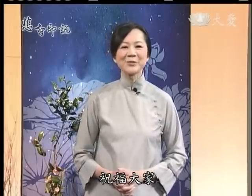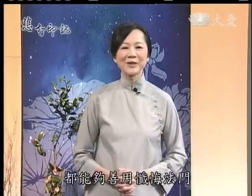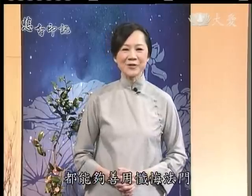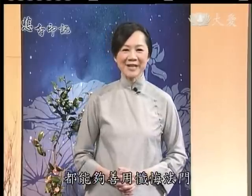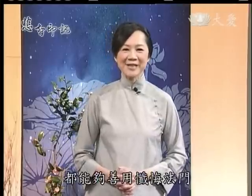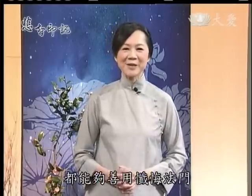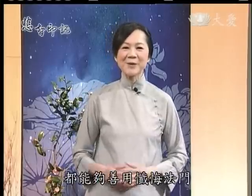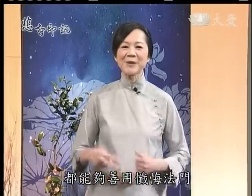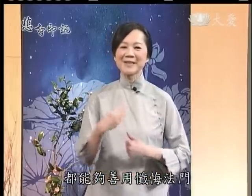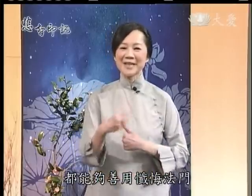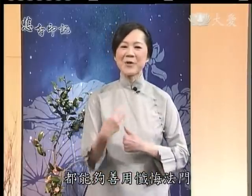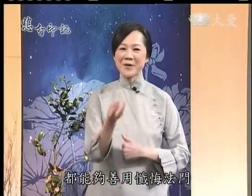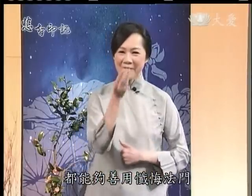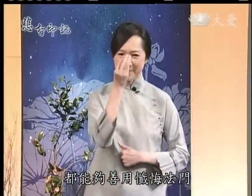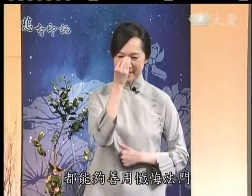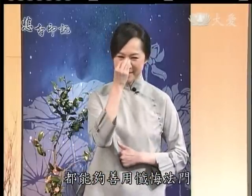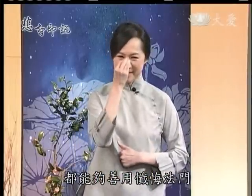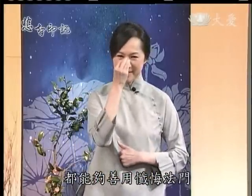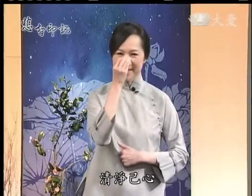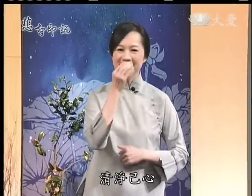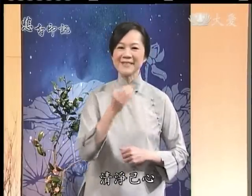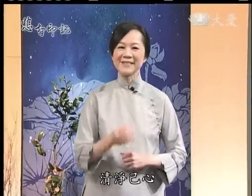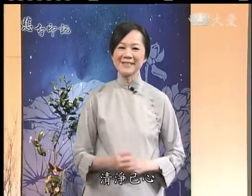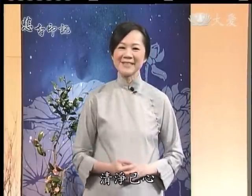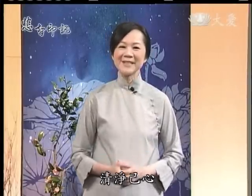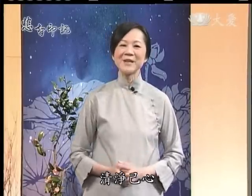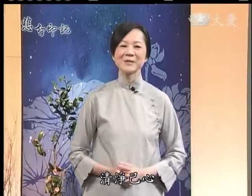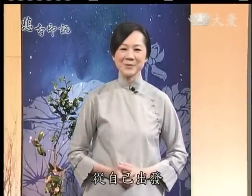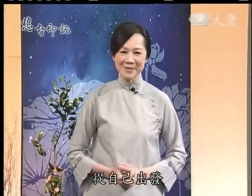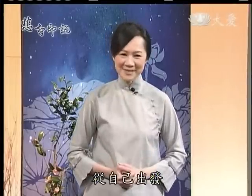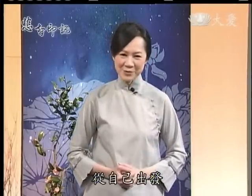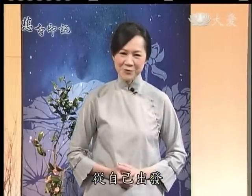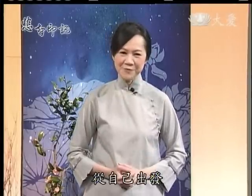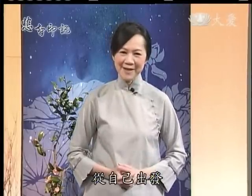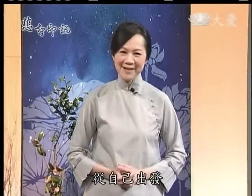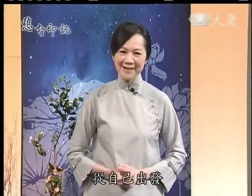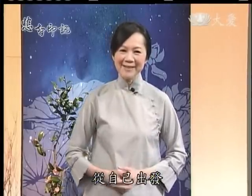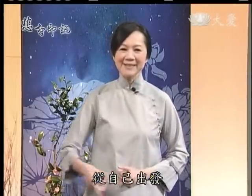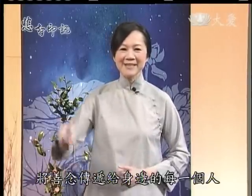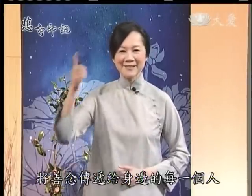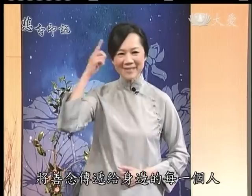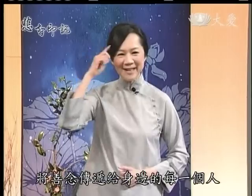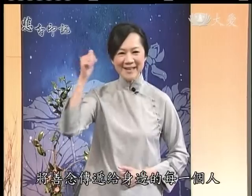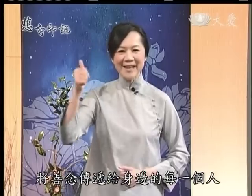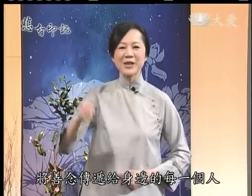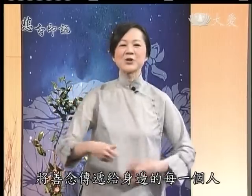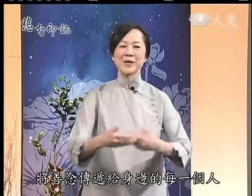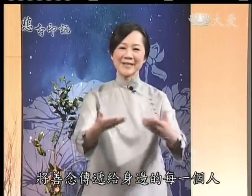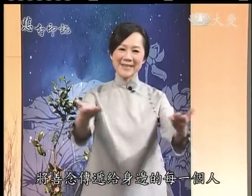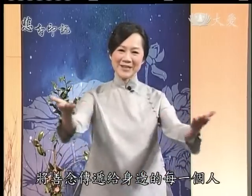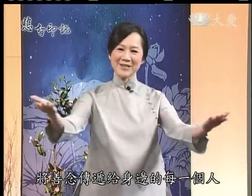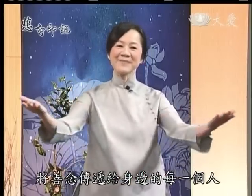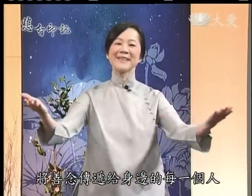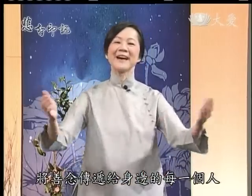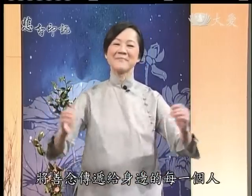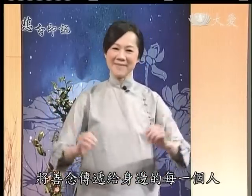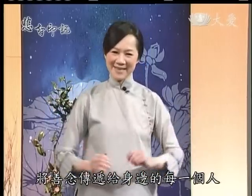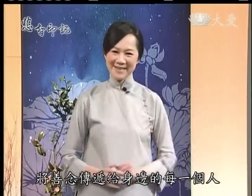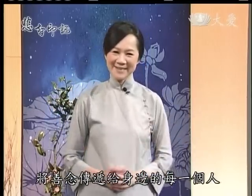都能够善用忏悔法门，清净己心，从自己出发，将善念传递给身边的每